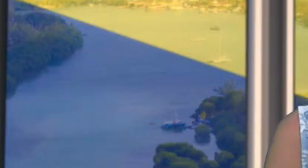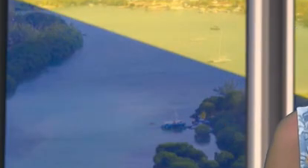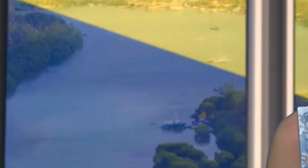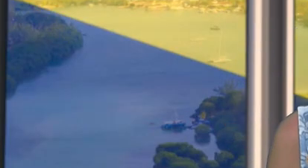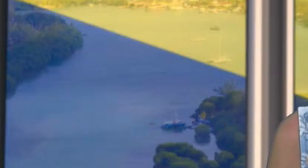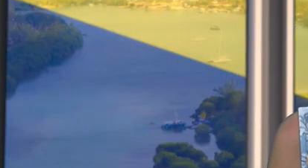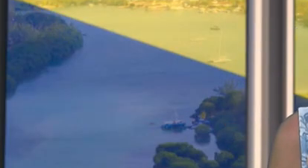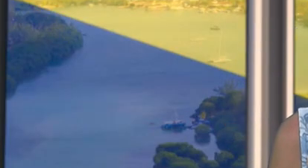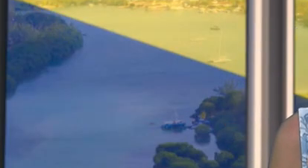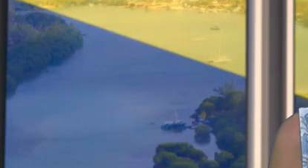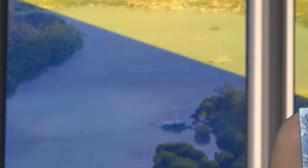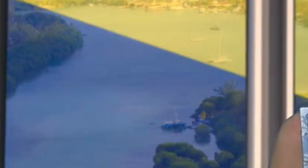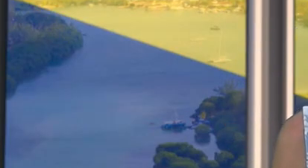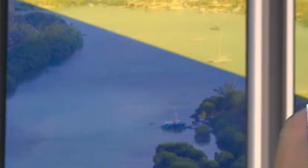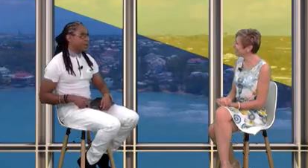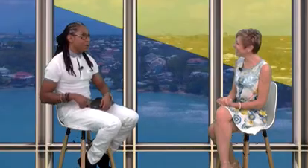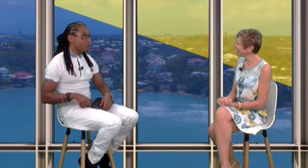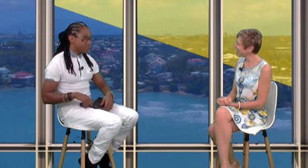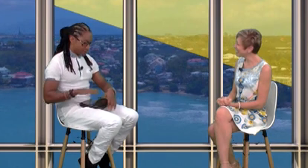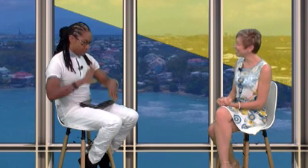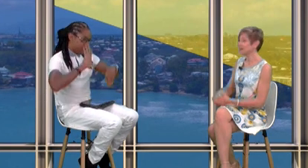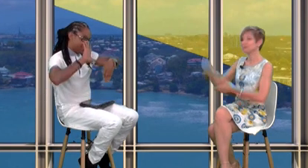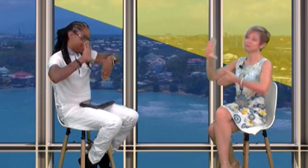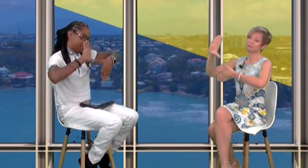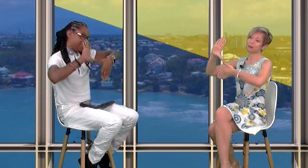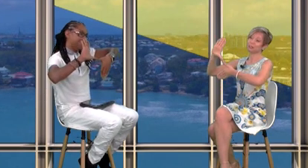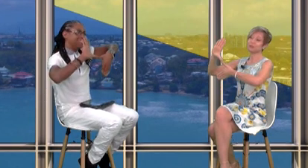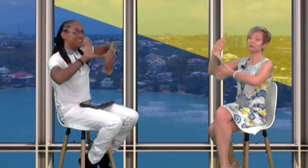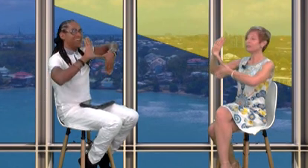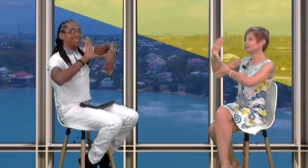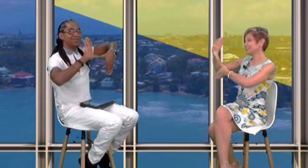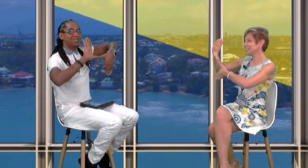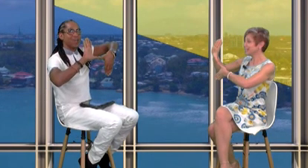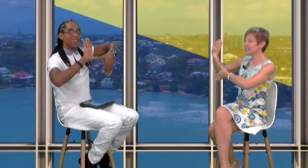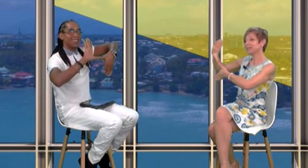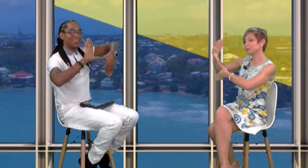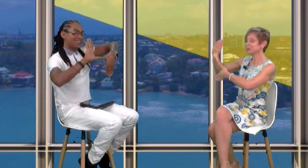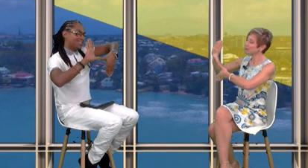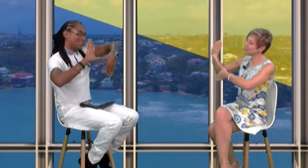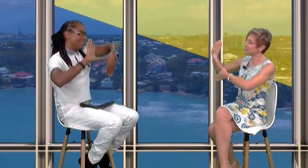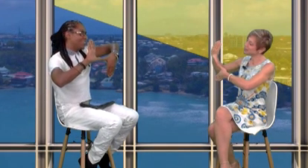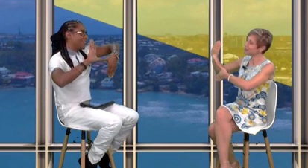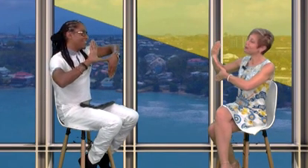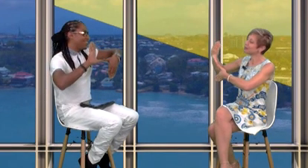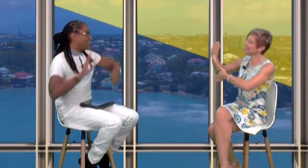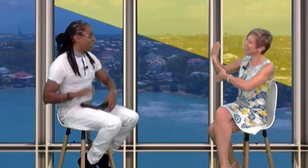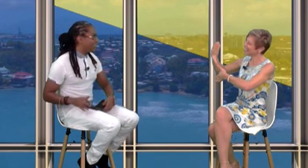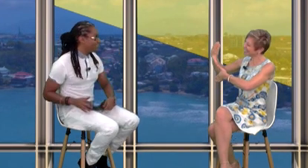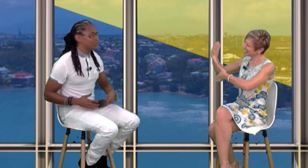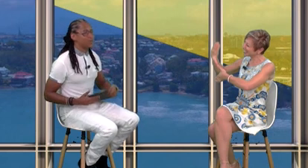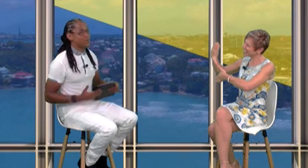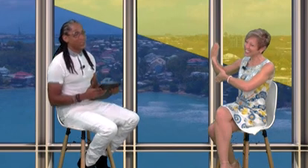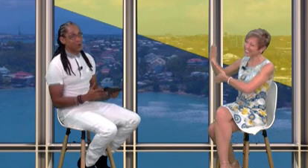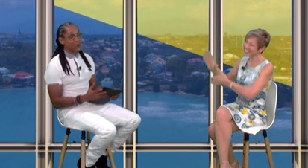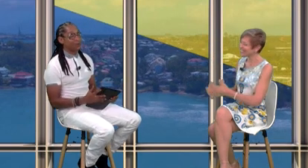Ok. Je ne suis pas pour vous, mais c'est vrai que la Guadeloupe, c'est plus facile. Voilà, c'est visuel. C'est visuel. Il y quelque chose quand même d'assez sympa. Oh là là.